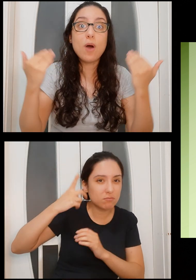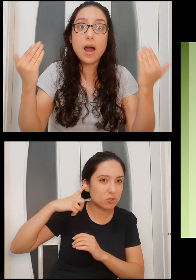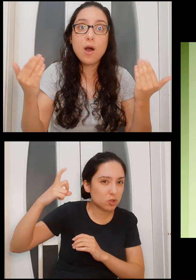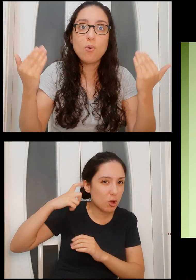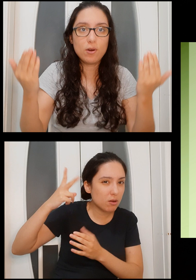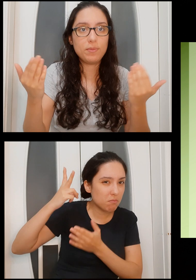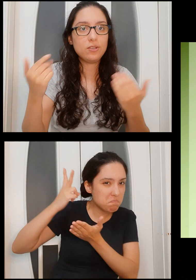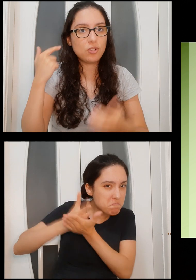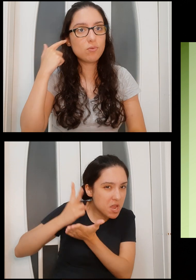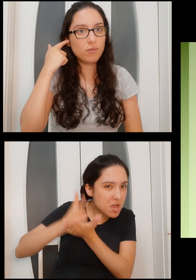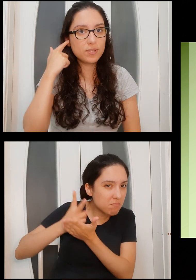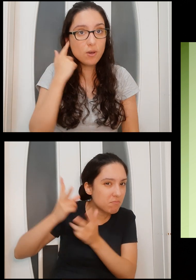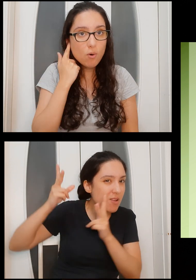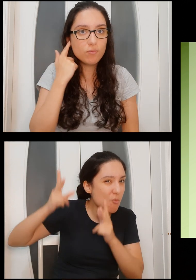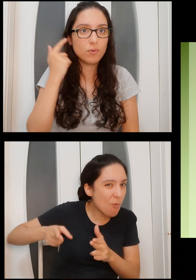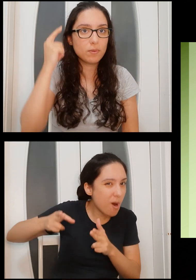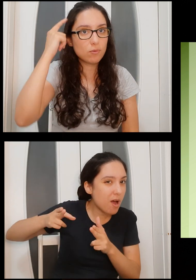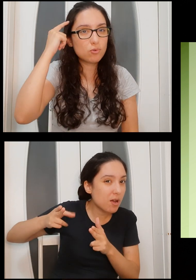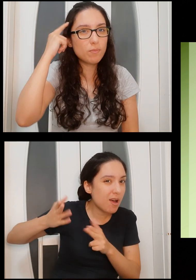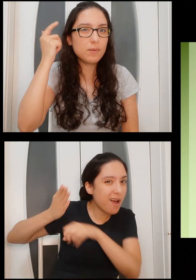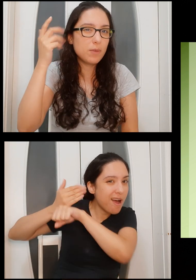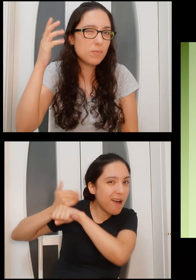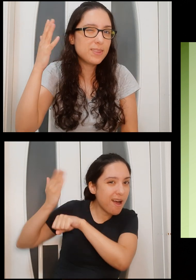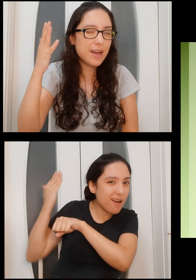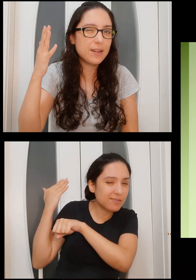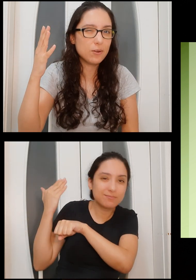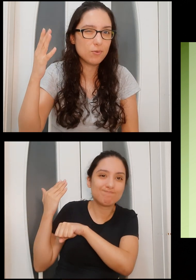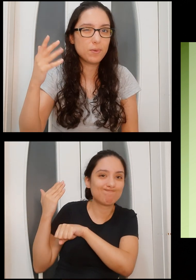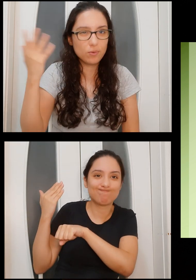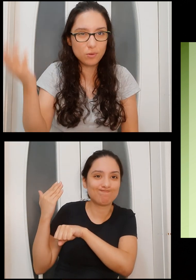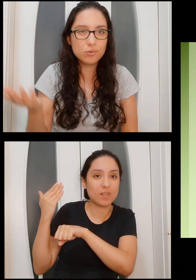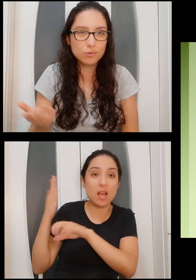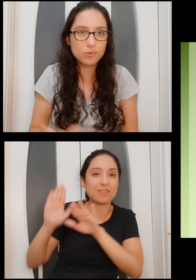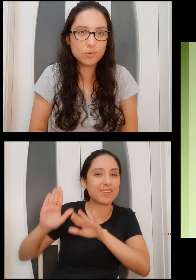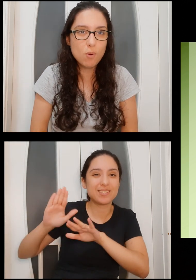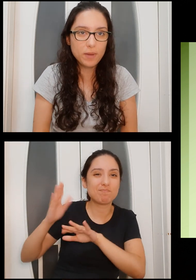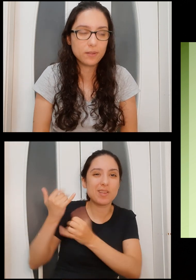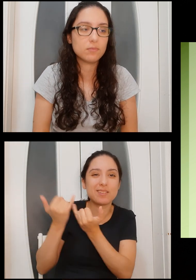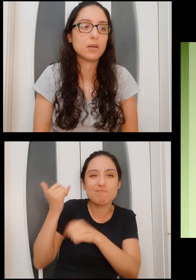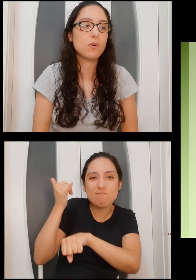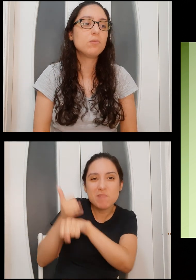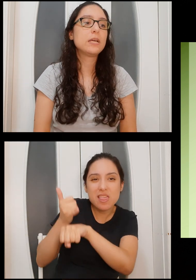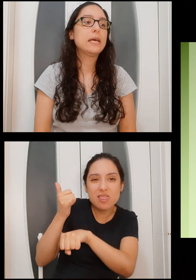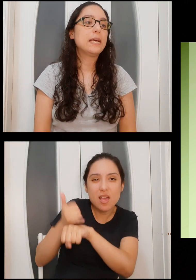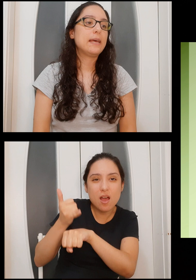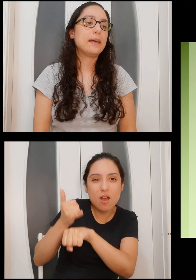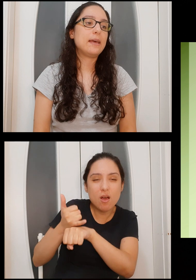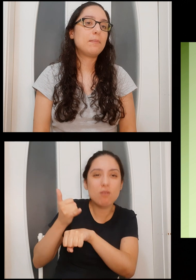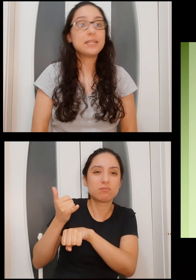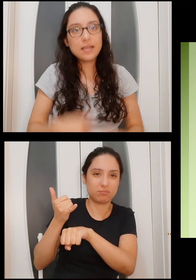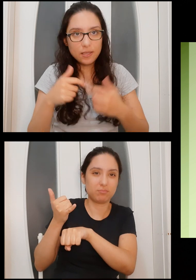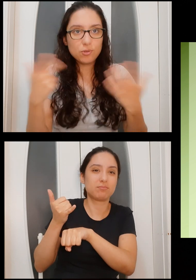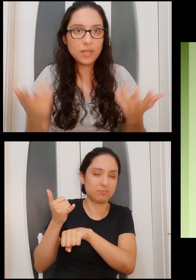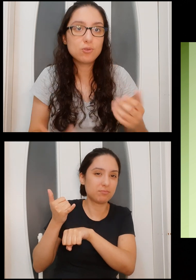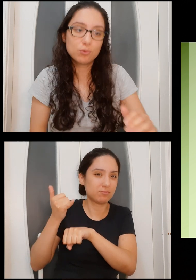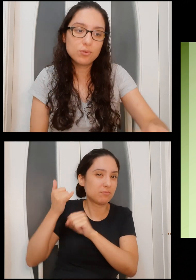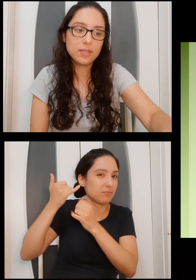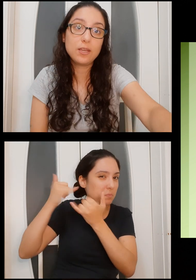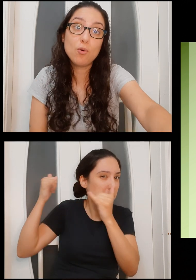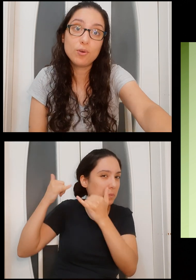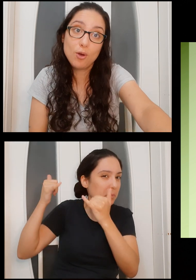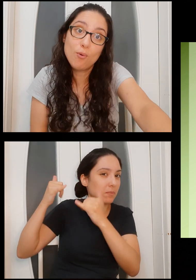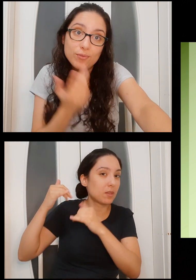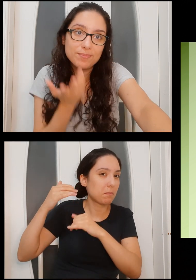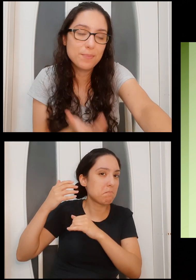exemplo, igual realmente ao que você ouve. É um som meio metálico, pelo que os surdos comentam, tá bom? Mas é isso, tem surdos